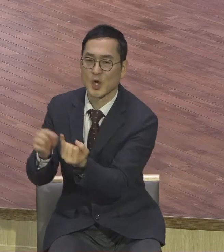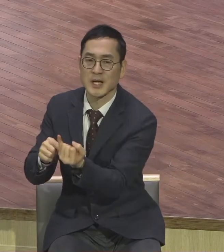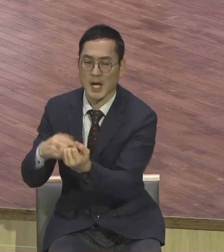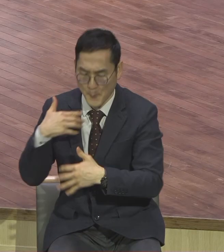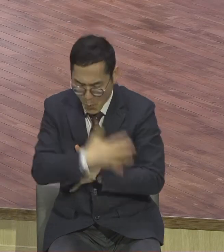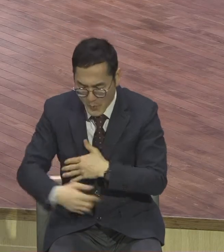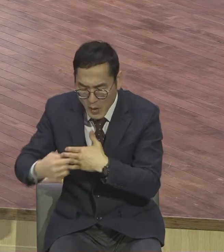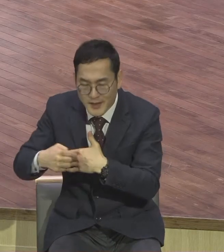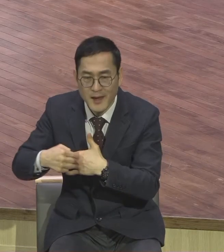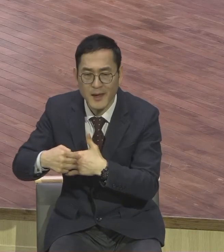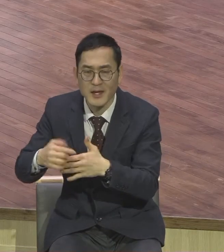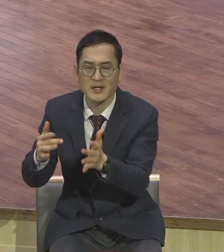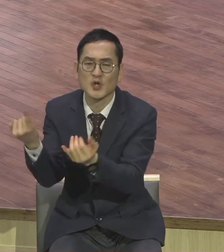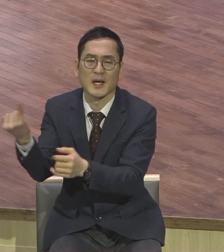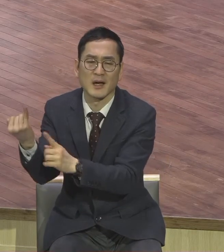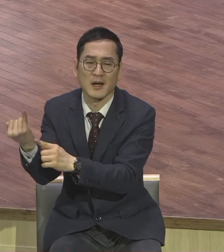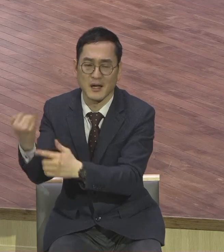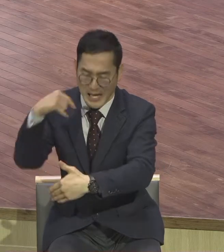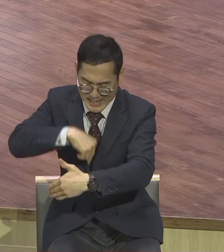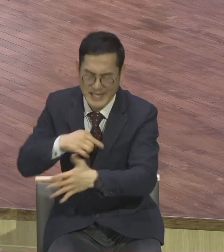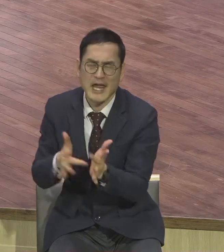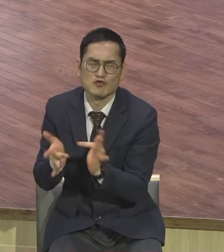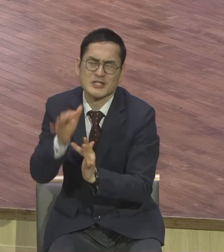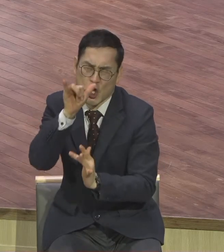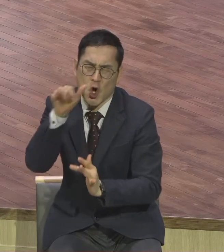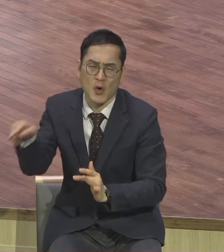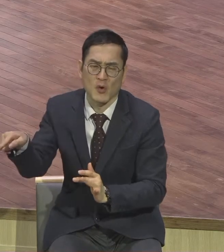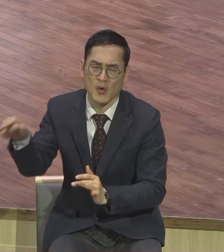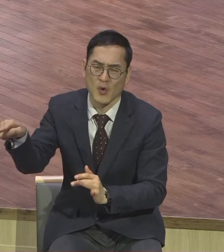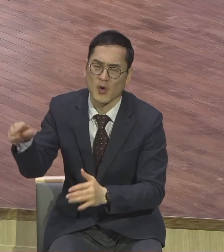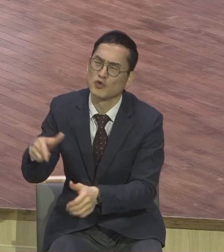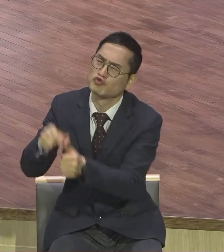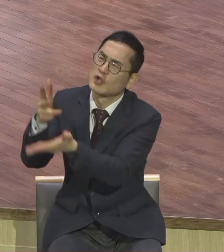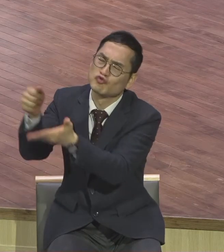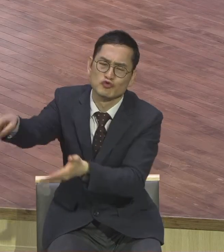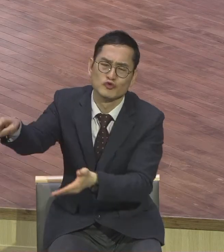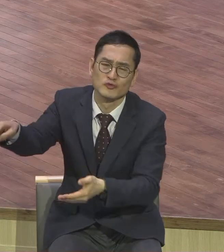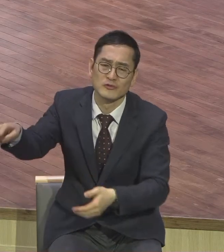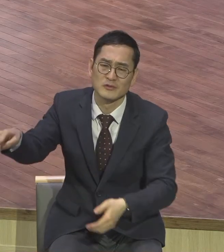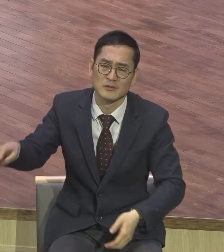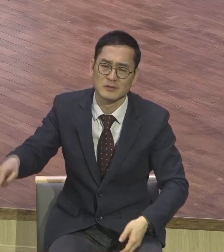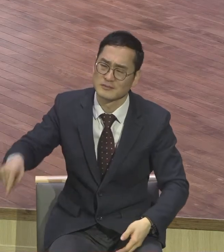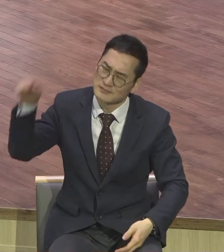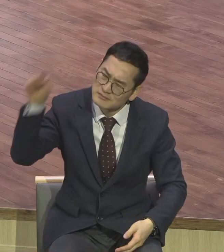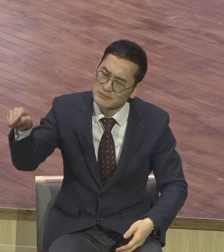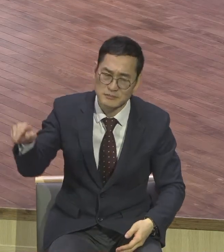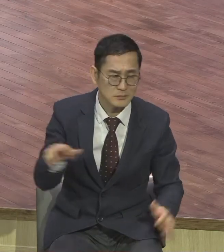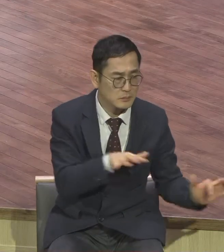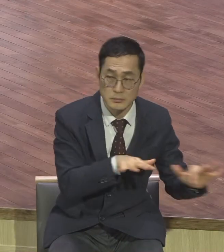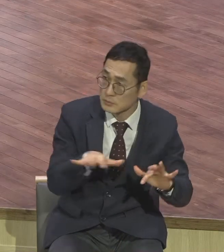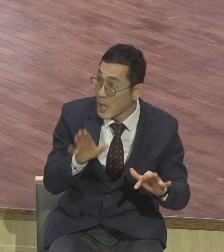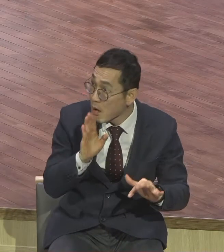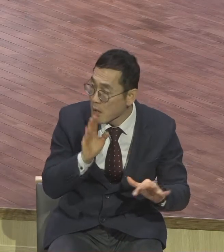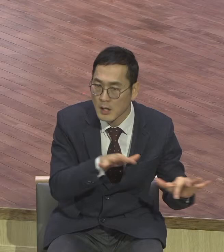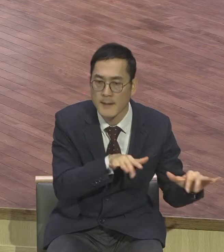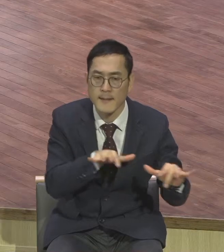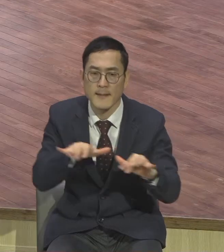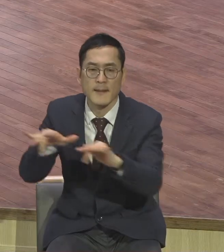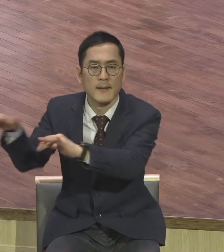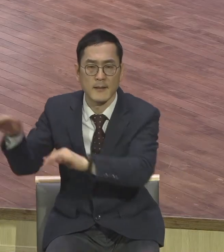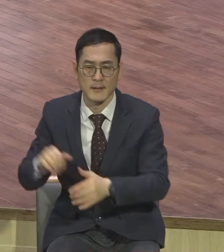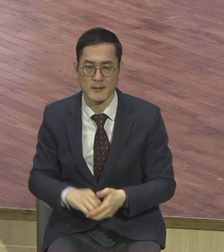동방 번개라 그래가지고 이거 지금 말세 그리스도가 중국에서